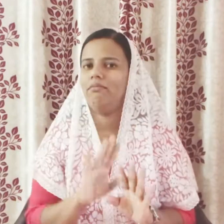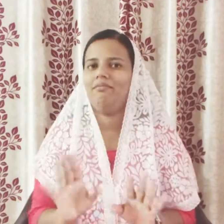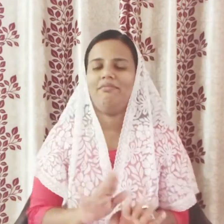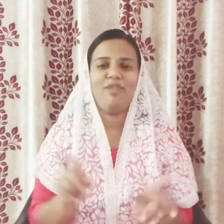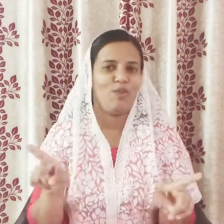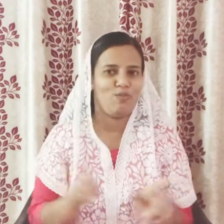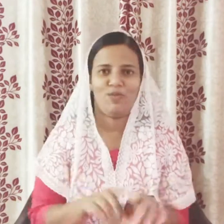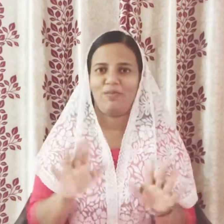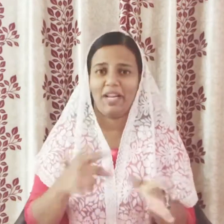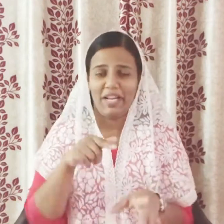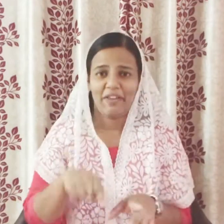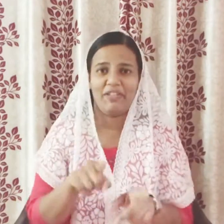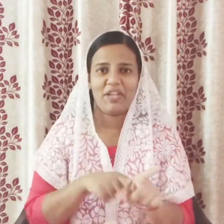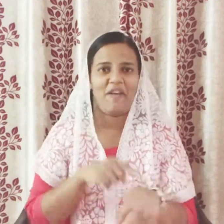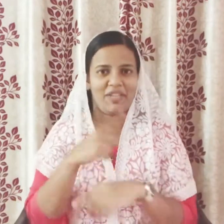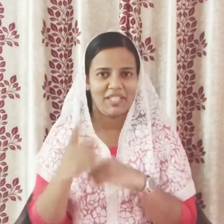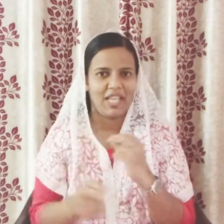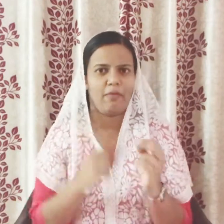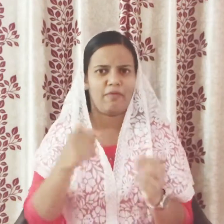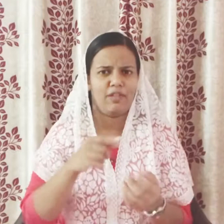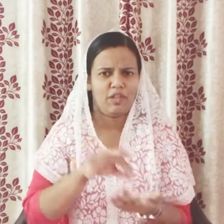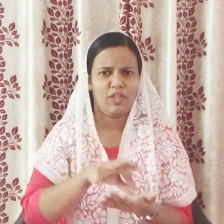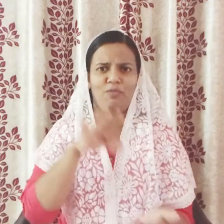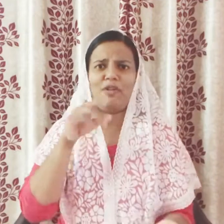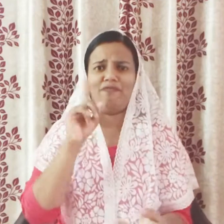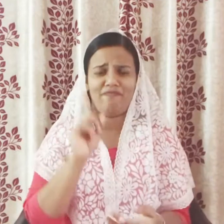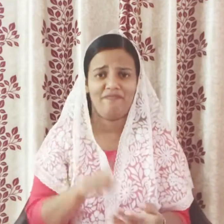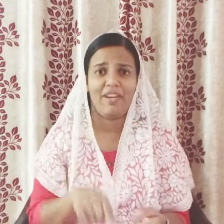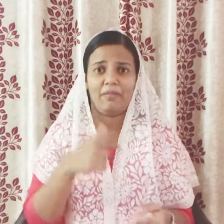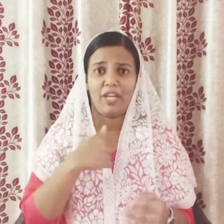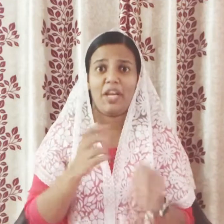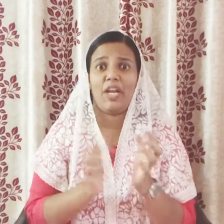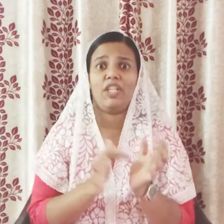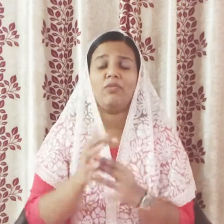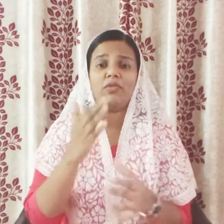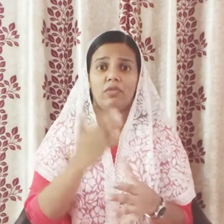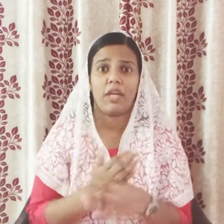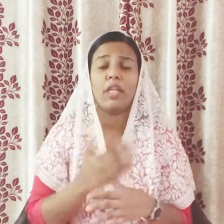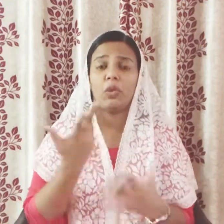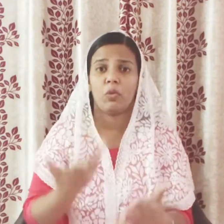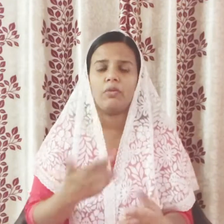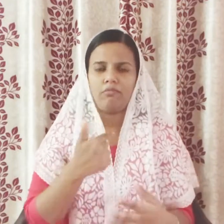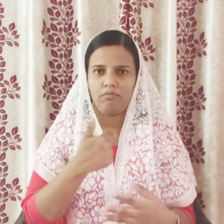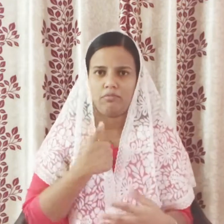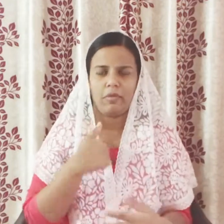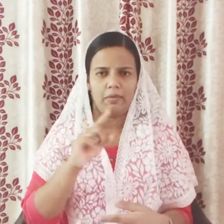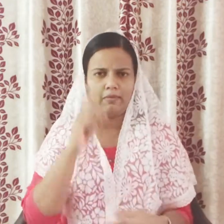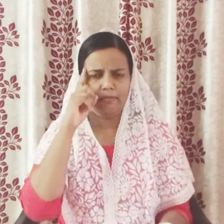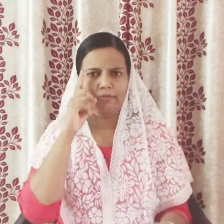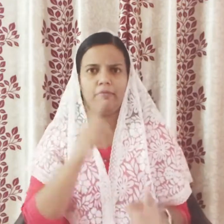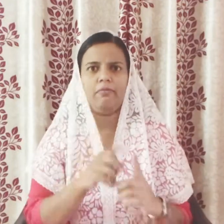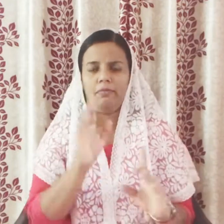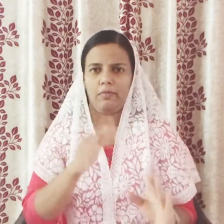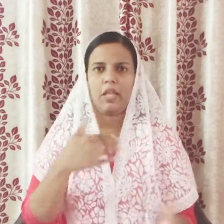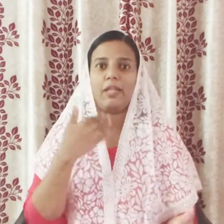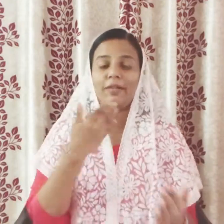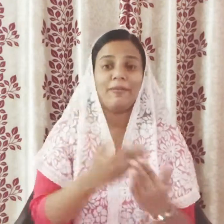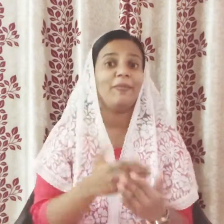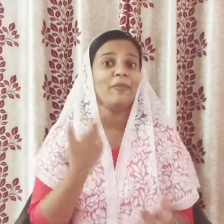അങ്ങനെ ആകാതെ ഈ വർഷത്തിൻ്റെ അവസാന ദിവസങ്ങളിൽ ഒരു തീരുമാനമെടുക്കുക, ഞാൻ ആദ്യം എന്നെ കർത്താവ് എന്നെ ഏൽപ്പിച്ച ദൗത്യമാണ് എൻ്റെ മെയിൻ ലക്ഷ്യം. അത് നിങ്ങൾ